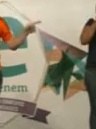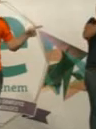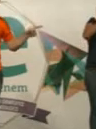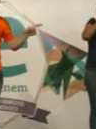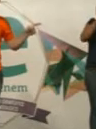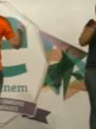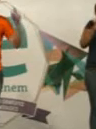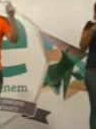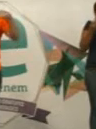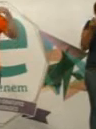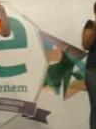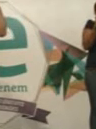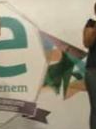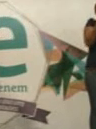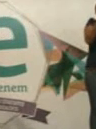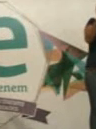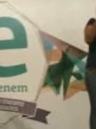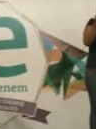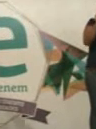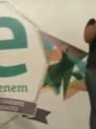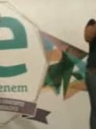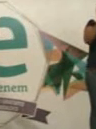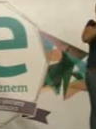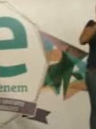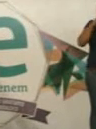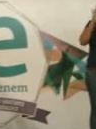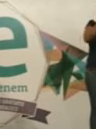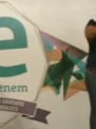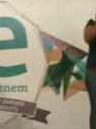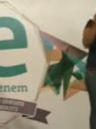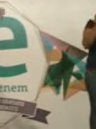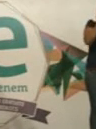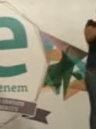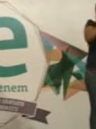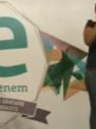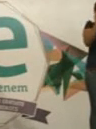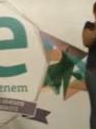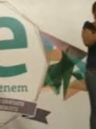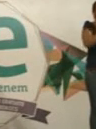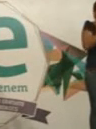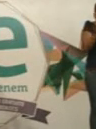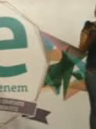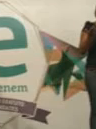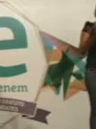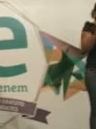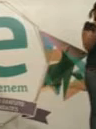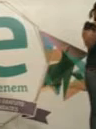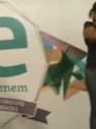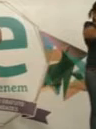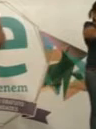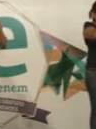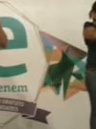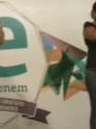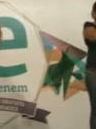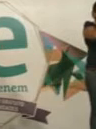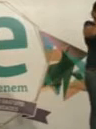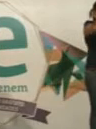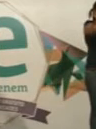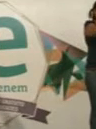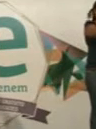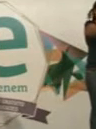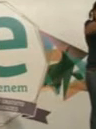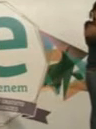em 50. Obras atrasadas, corrupção, o filme repete praticamente. Tá? Em 50 era